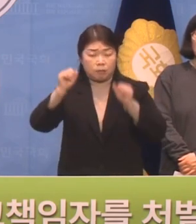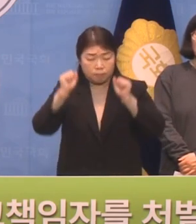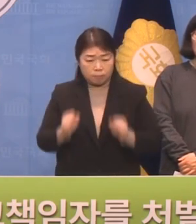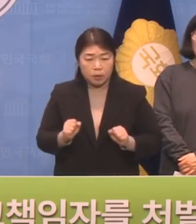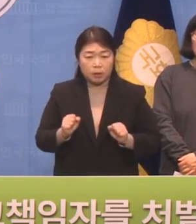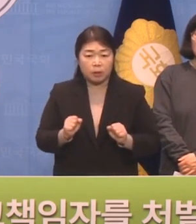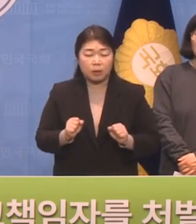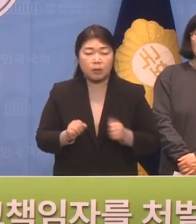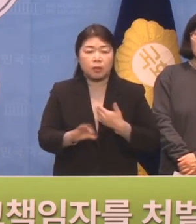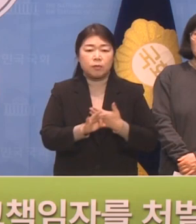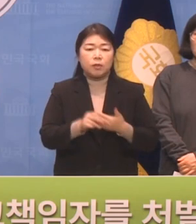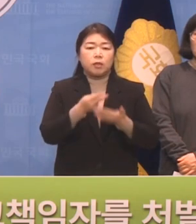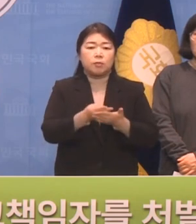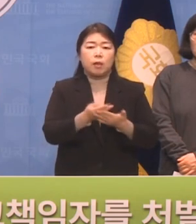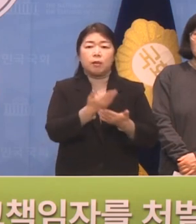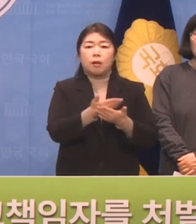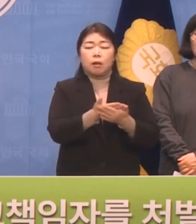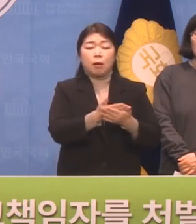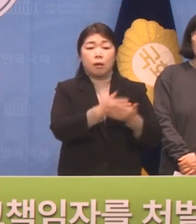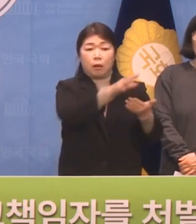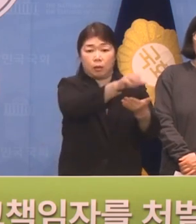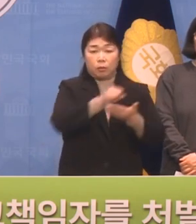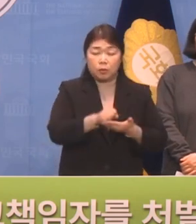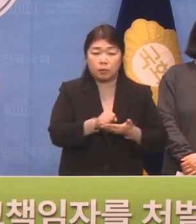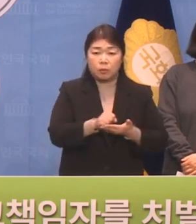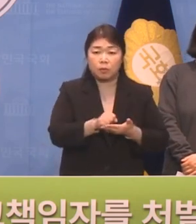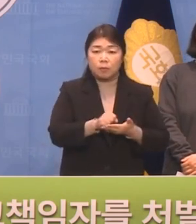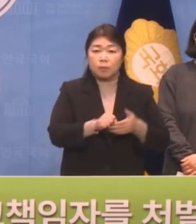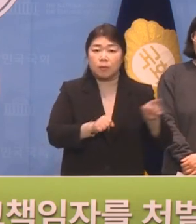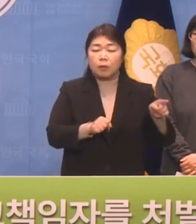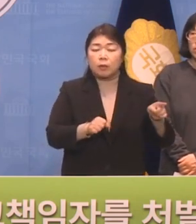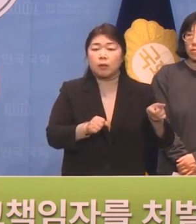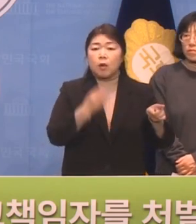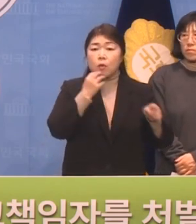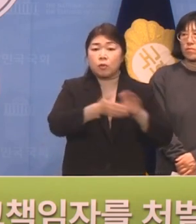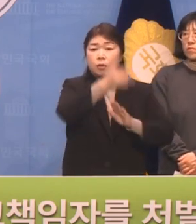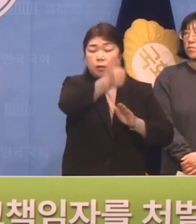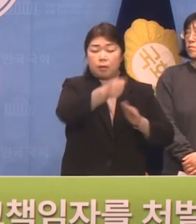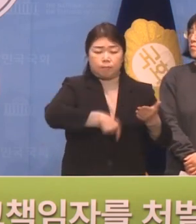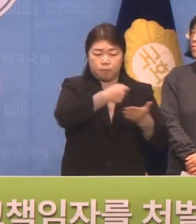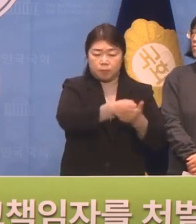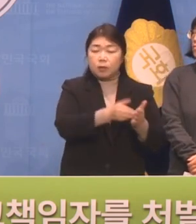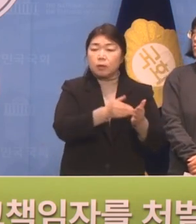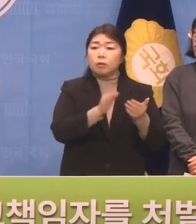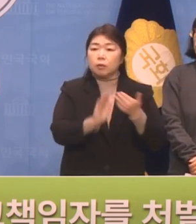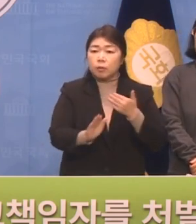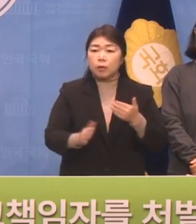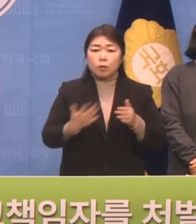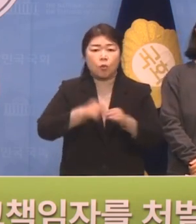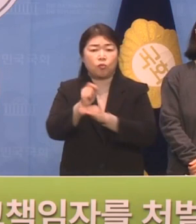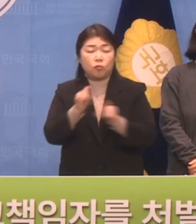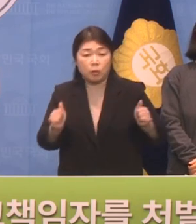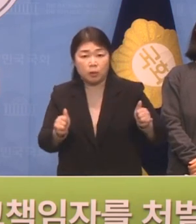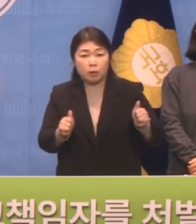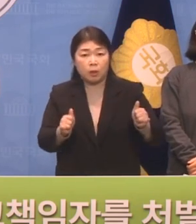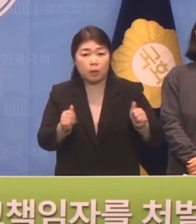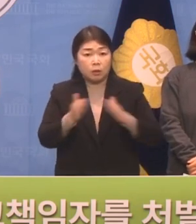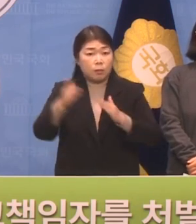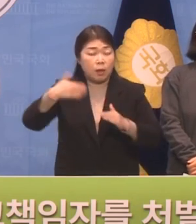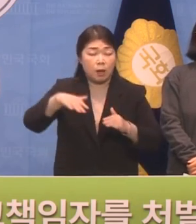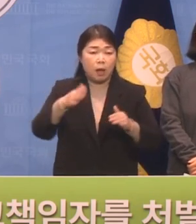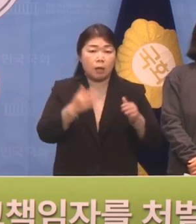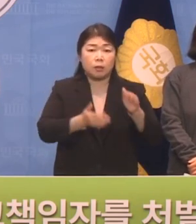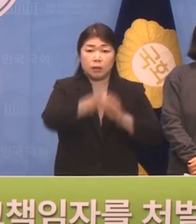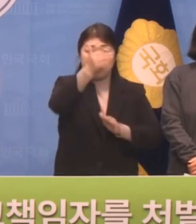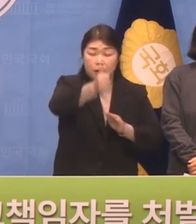침대를 가져다 달라고 요청하였습니다. 시장이 이렇게 결단을 했으니 그 밑에 공무원들이 어떻게 하겠습니까? 그